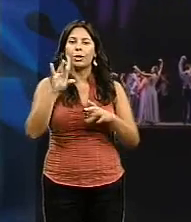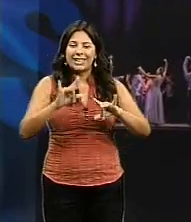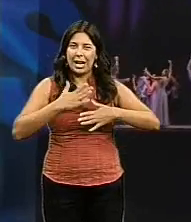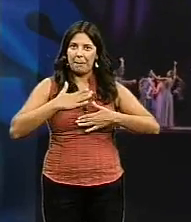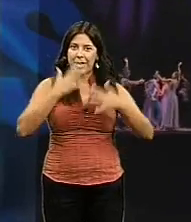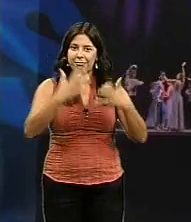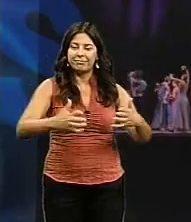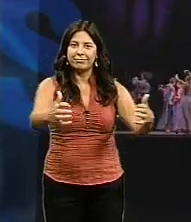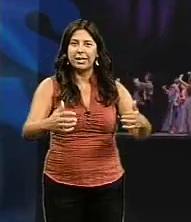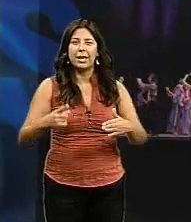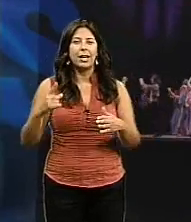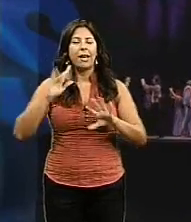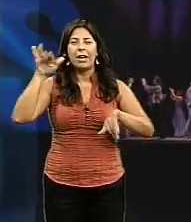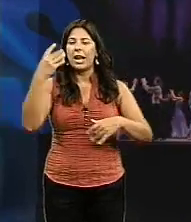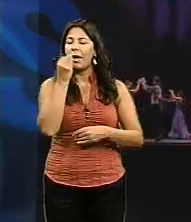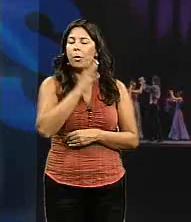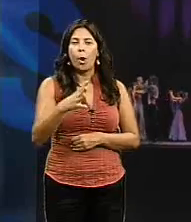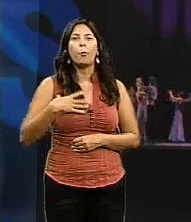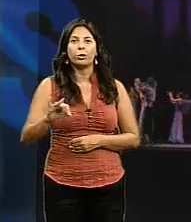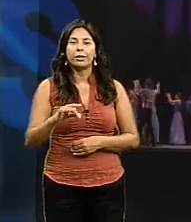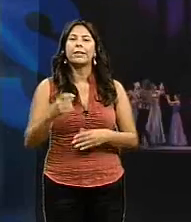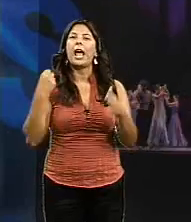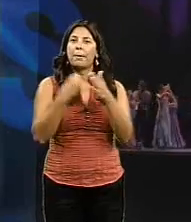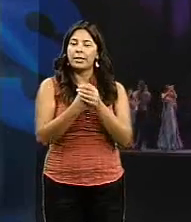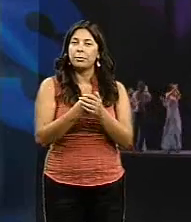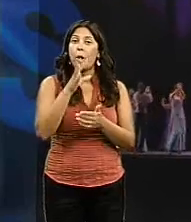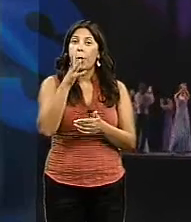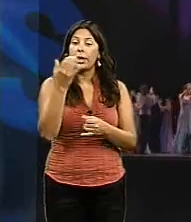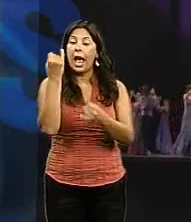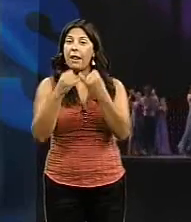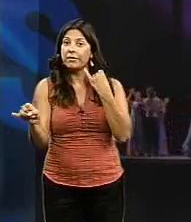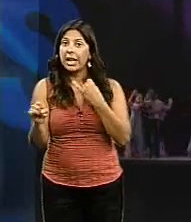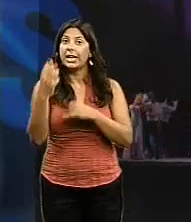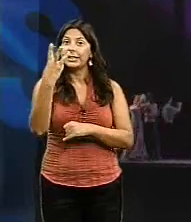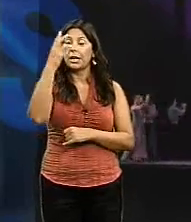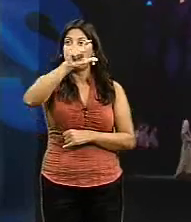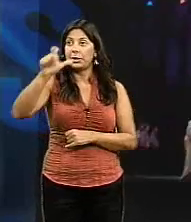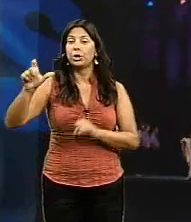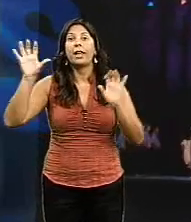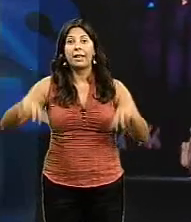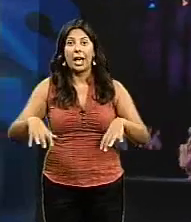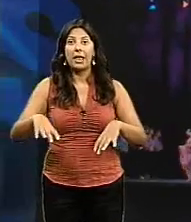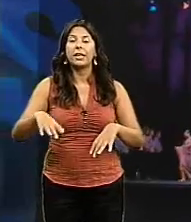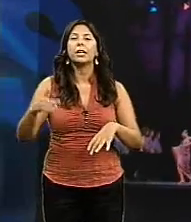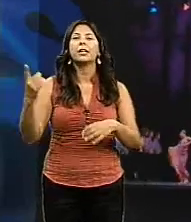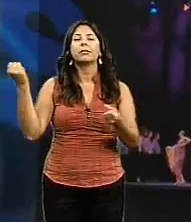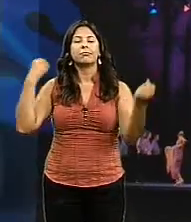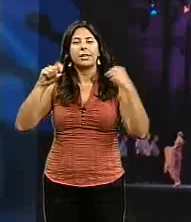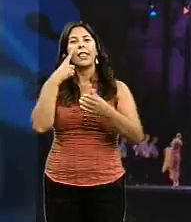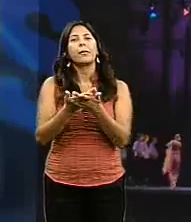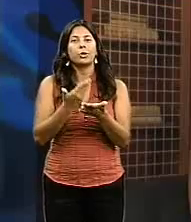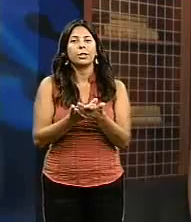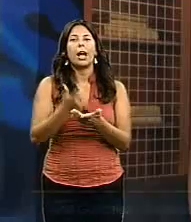lo mejor de sí durante y tras el espectáculo, porque al final tres de los bailadores, gaditanos, dieron una clase del arte de